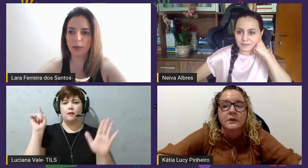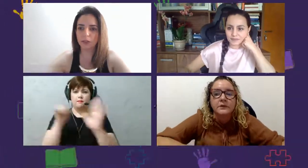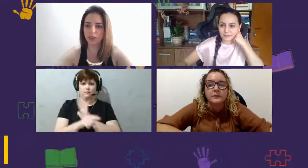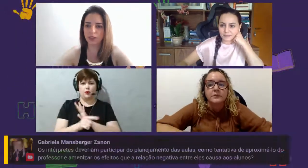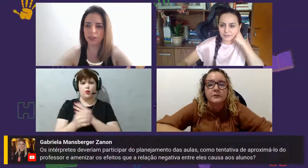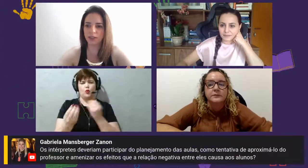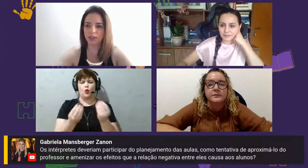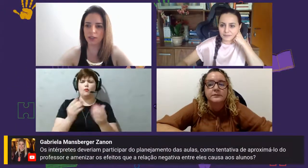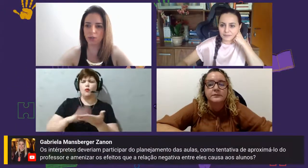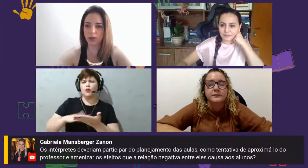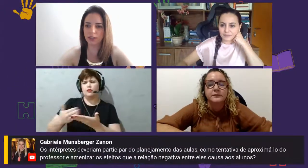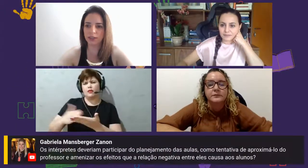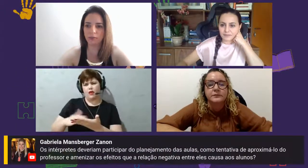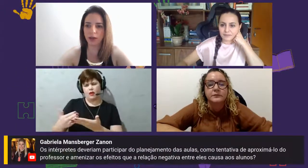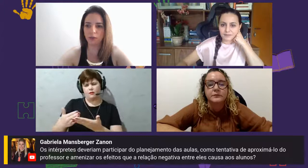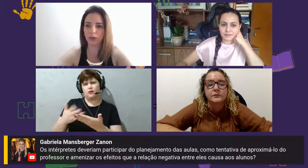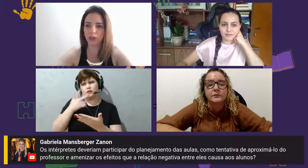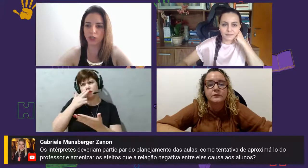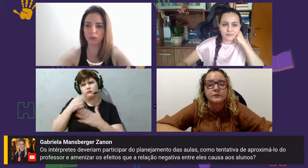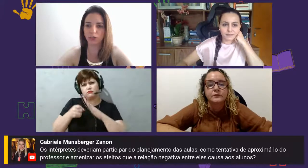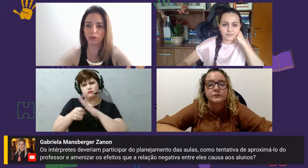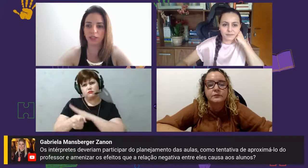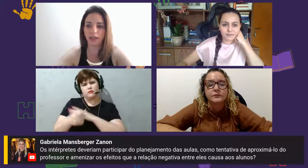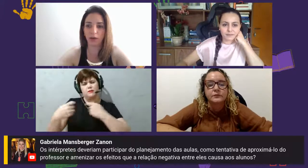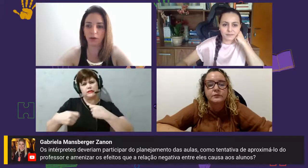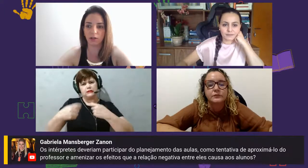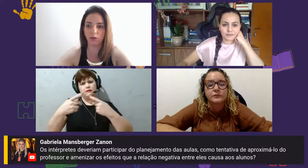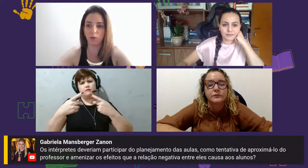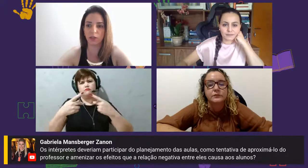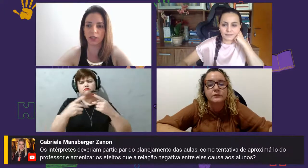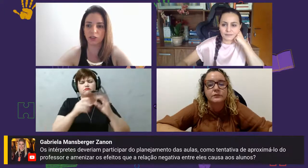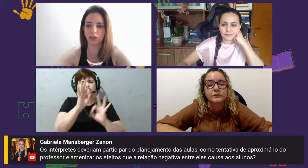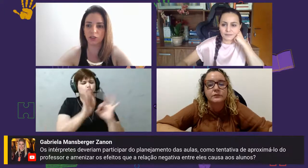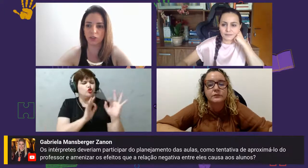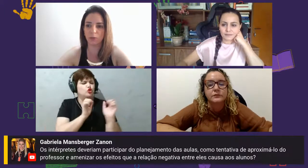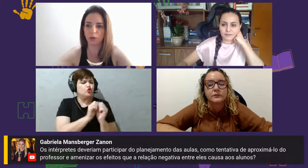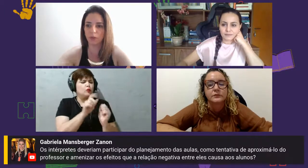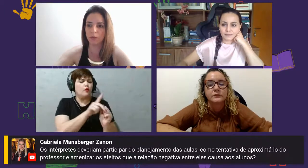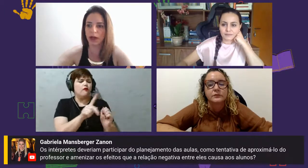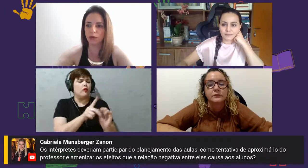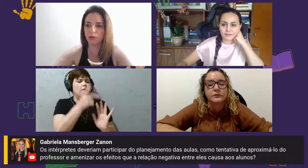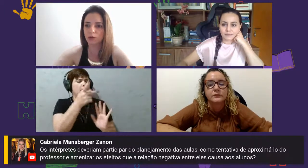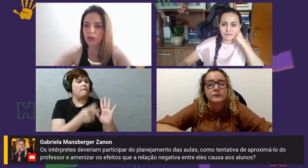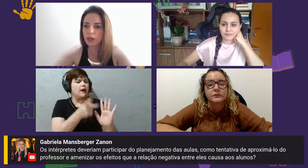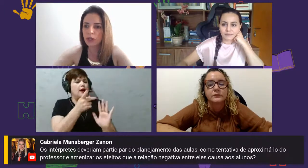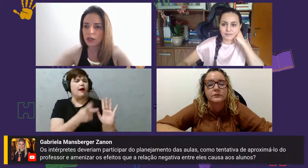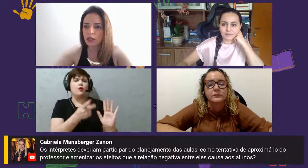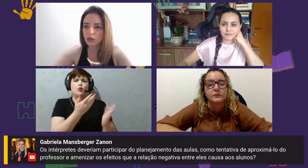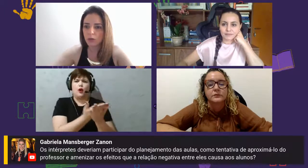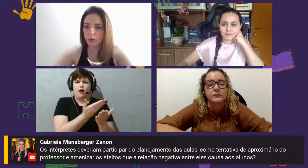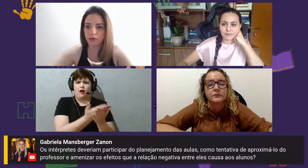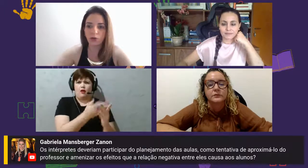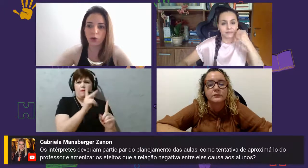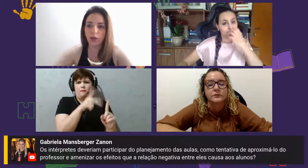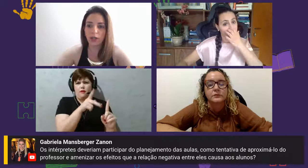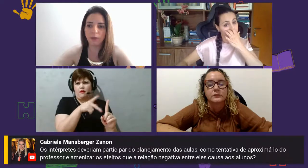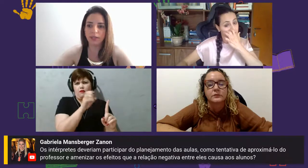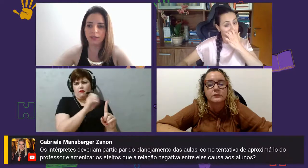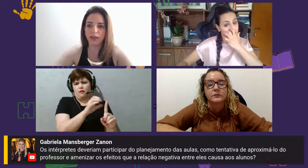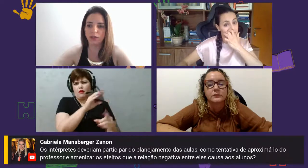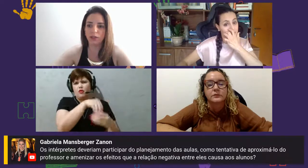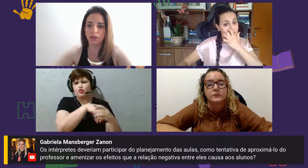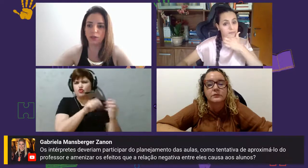Os intérpretes deveriam participar do planejamento das aulas como tentativa de aproximá-los do